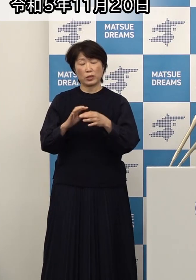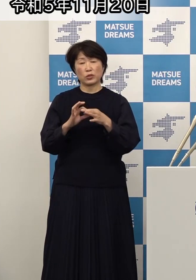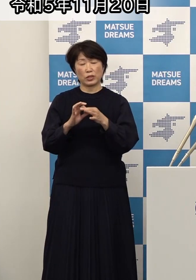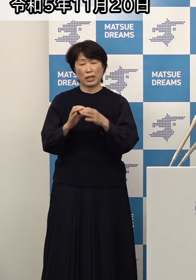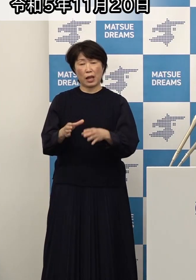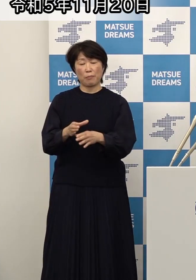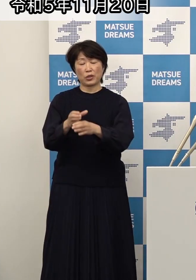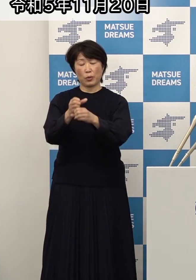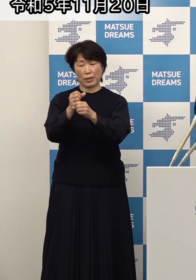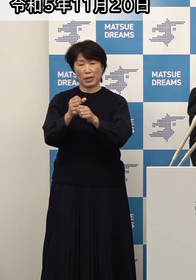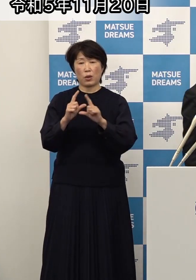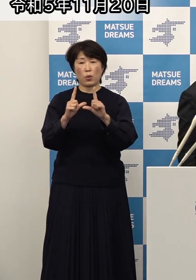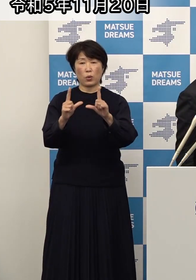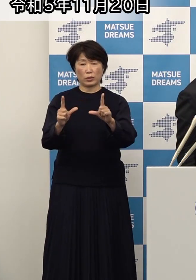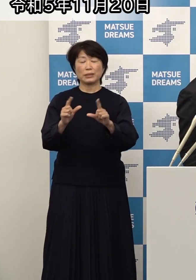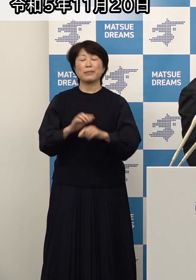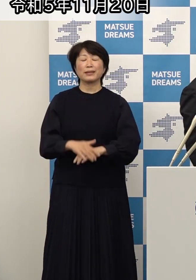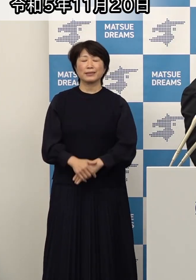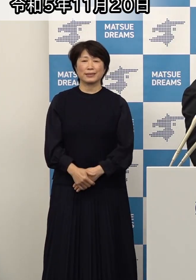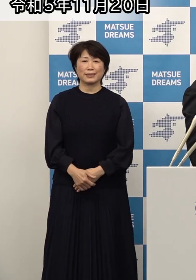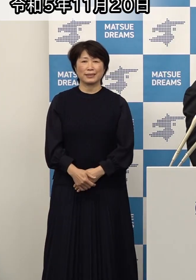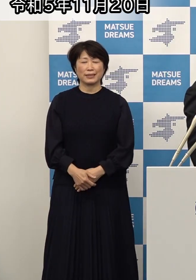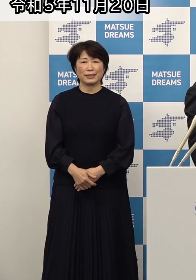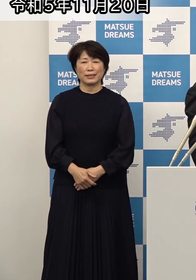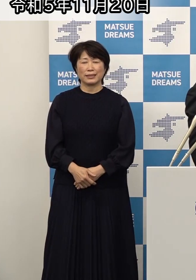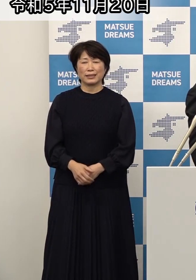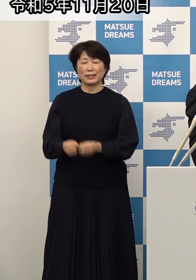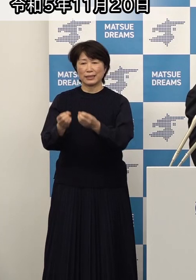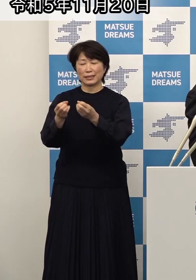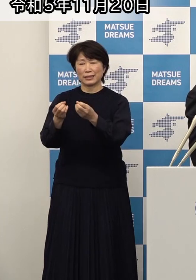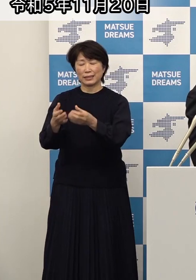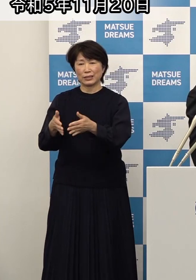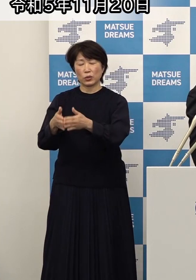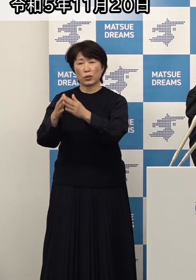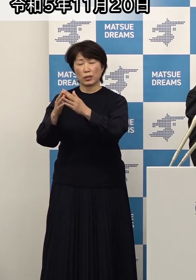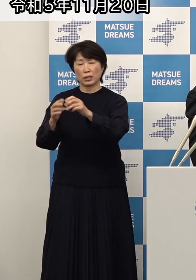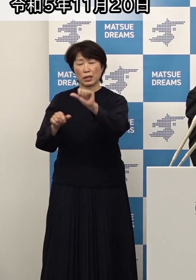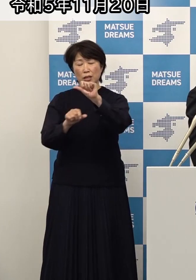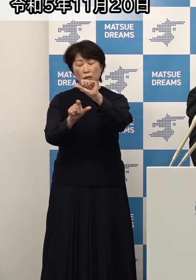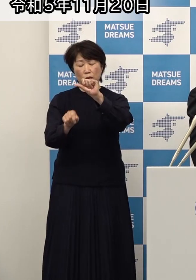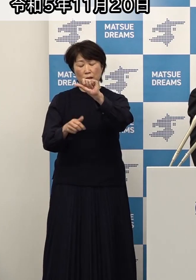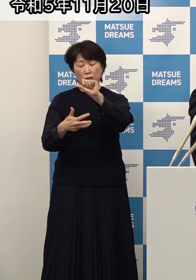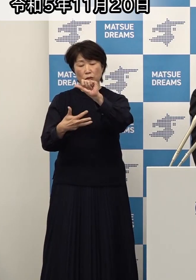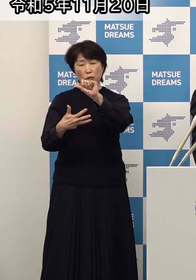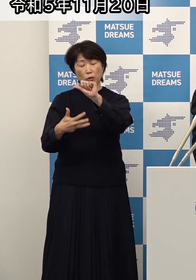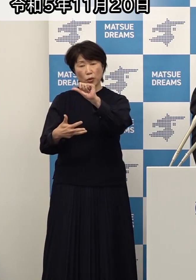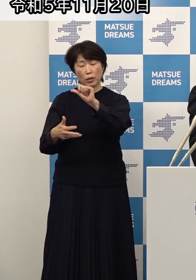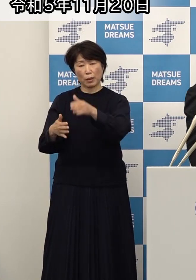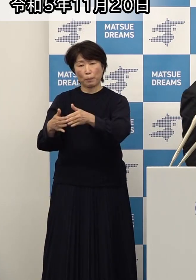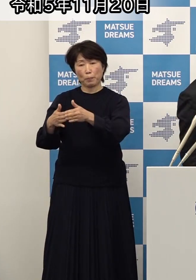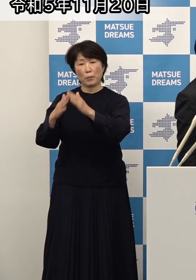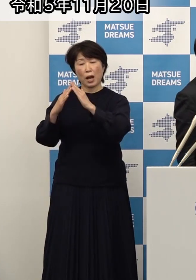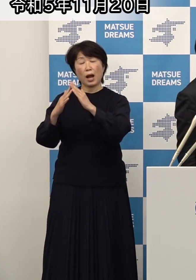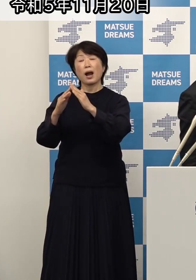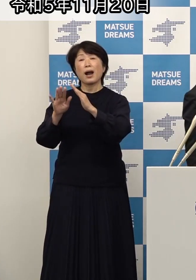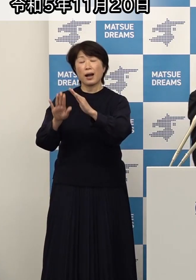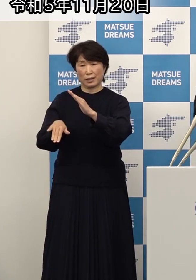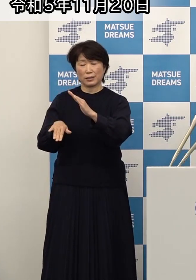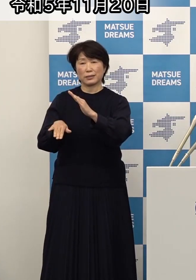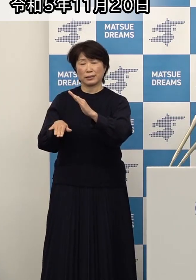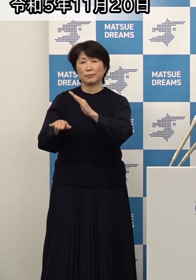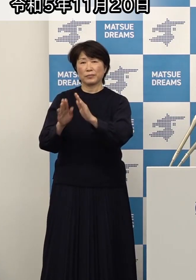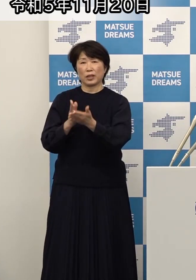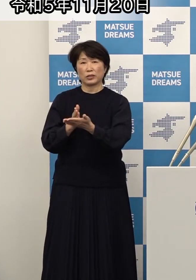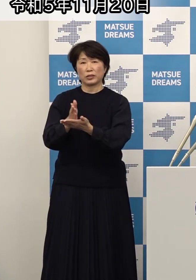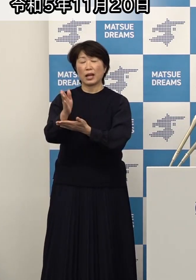させていただきます。新庁舎が5月の8日に一期棟がオープンしておりまして、新庁舎の利活用を